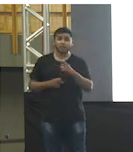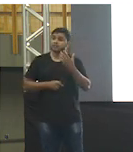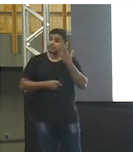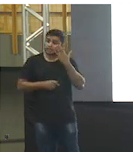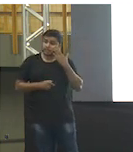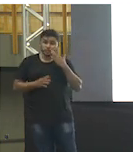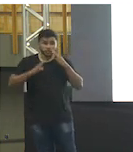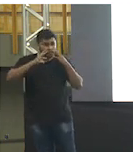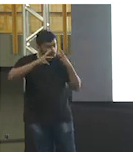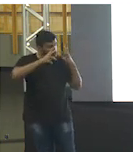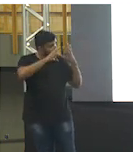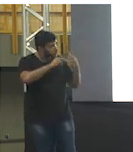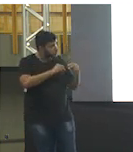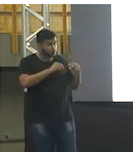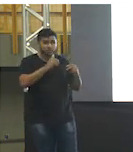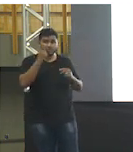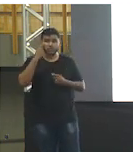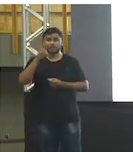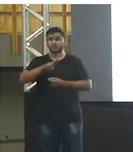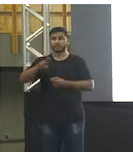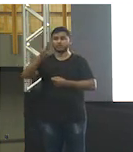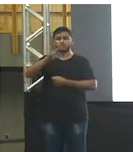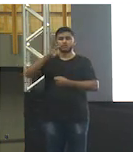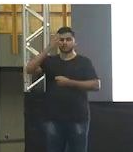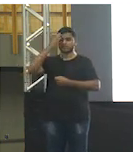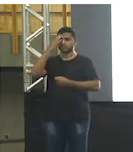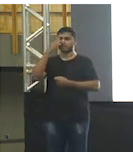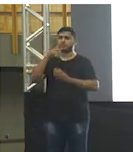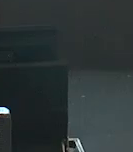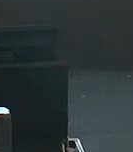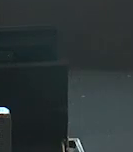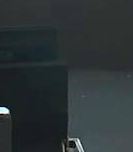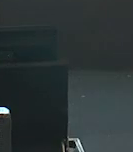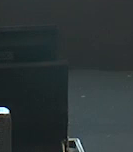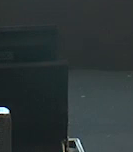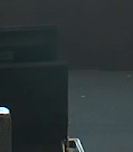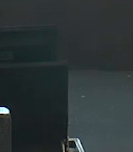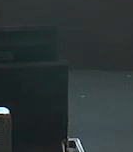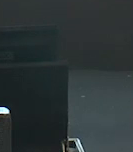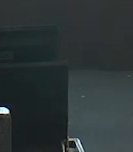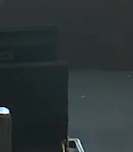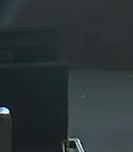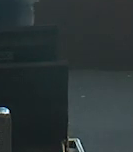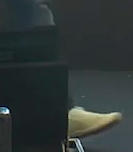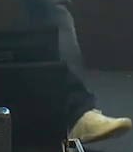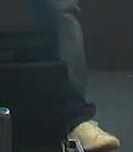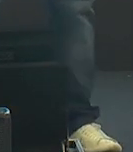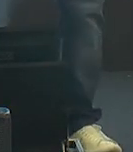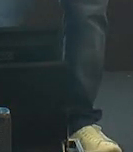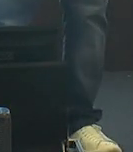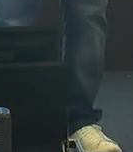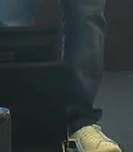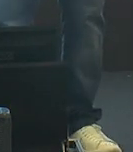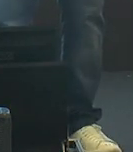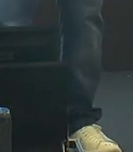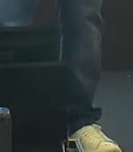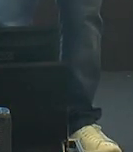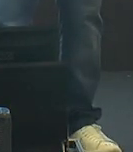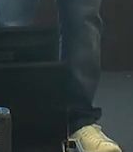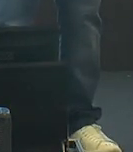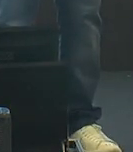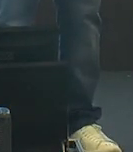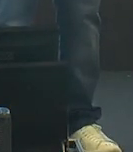que é produzido é utilizado para atividade muscular. Porque pelo que o enunciado me falou, quantos por cento eu utilizo para atividade